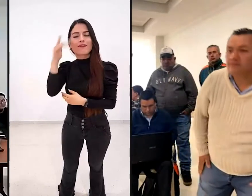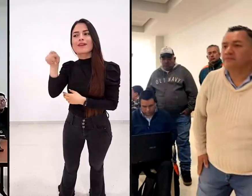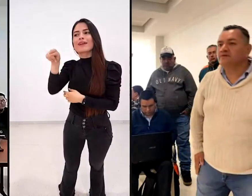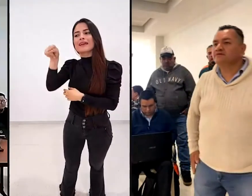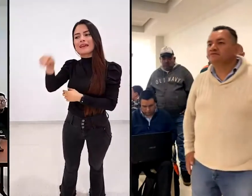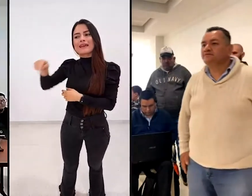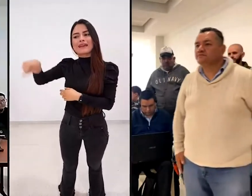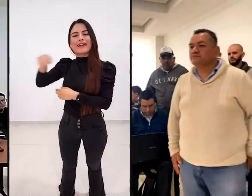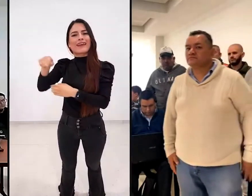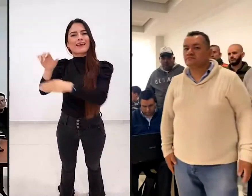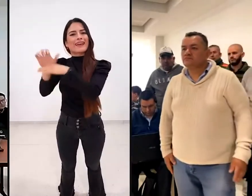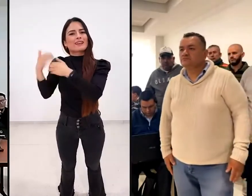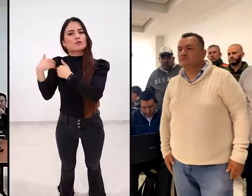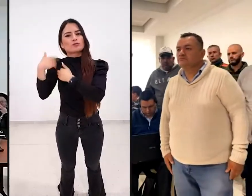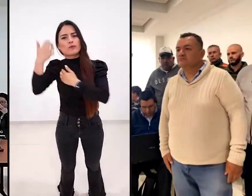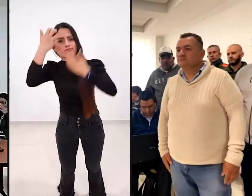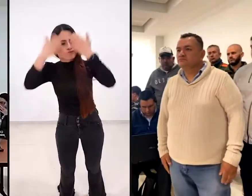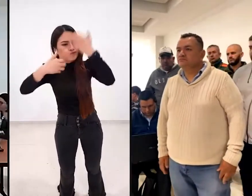intendencia